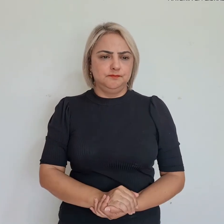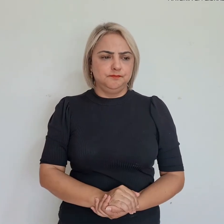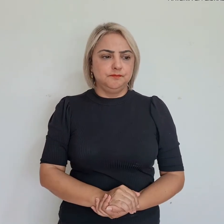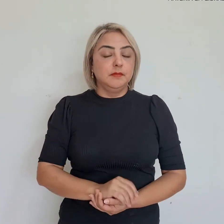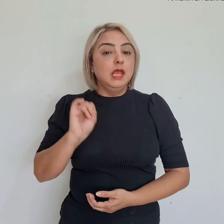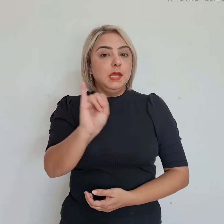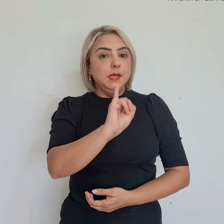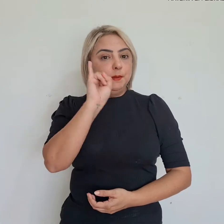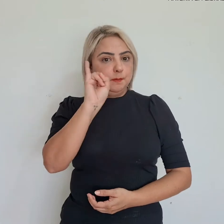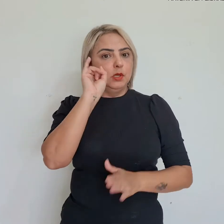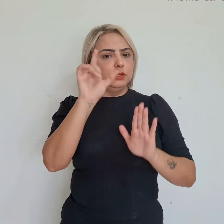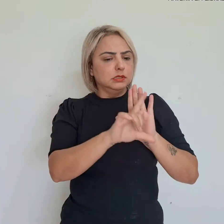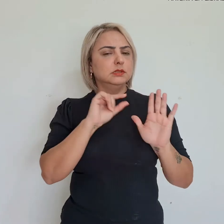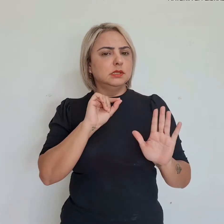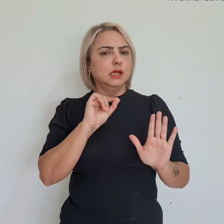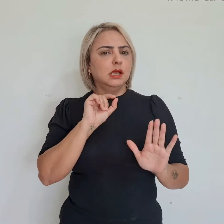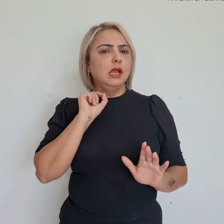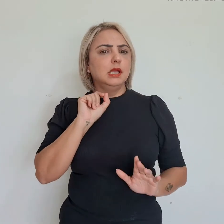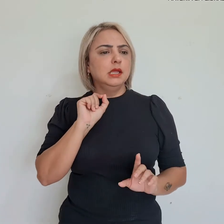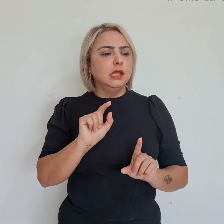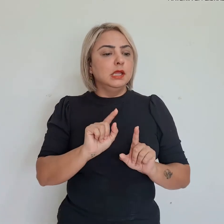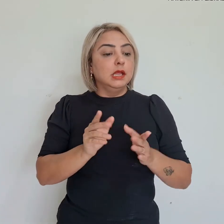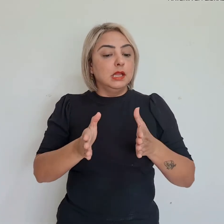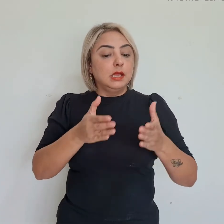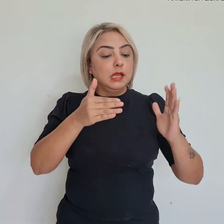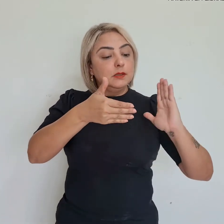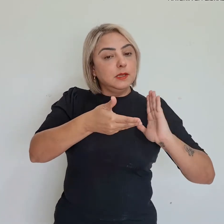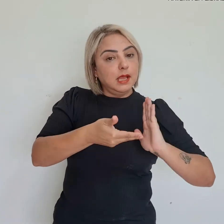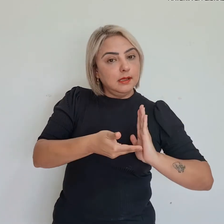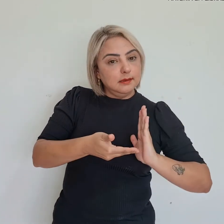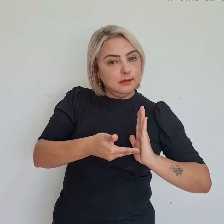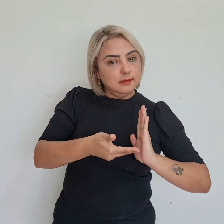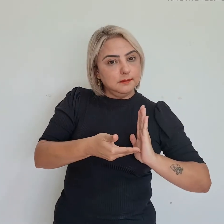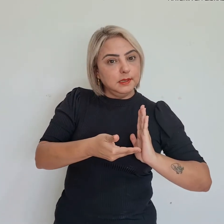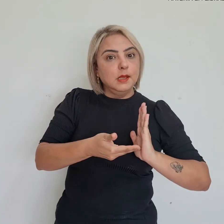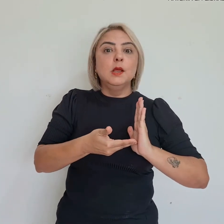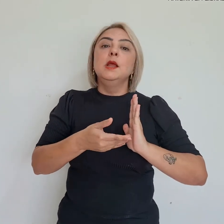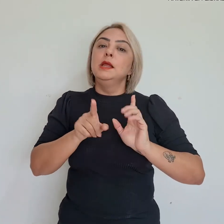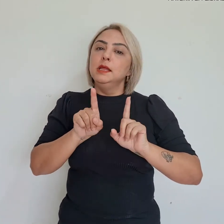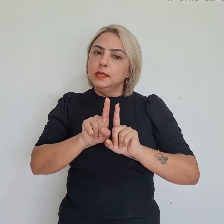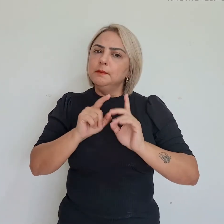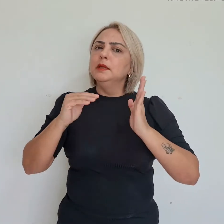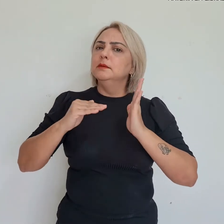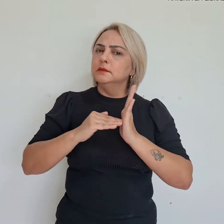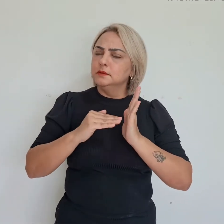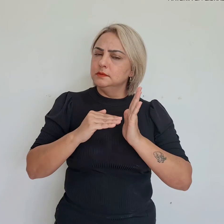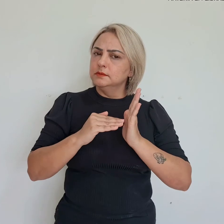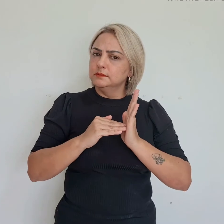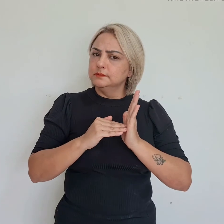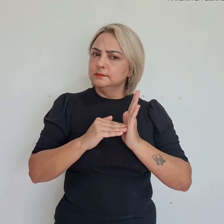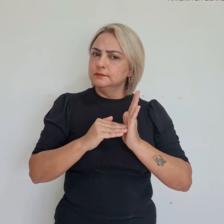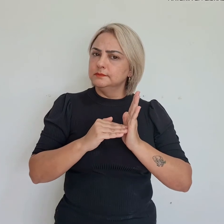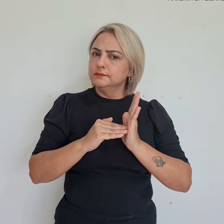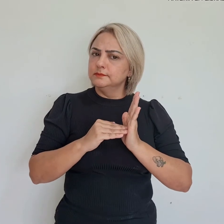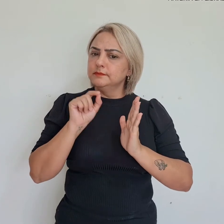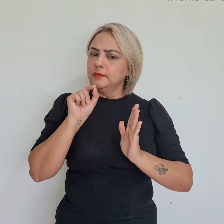Importante ressaltar que tanto na Câmara dos Deputados como no Senado Federal, a intenção